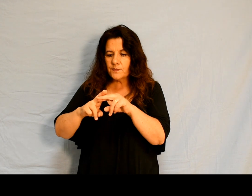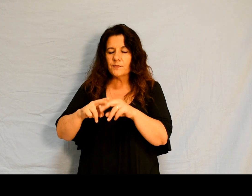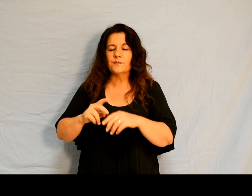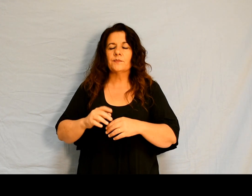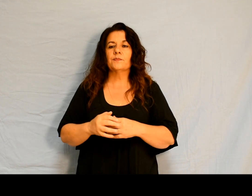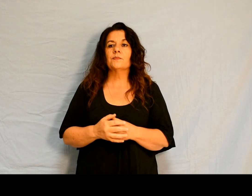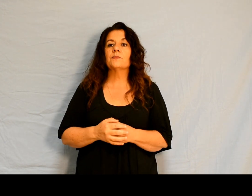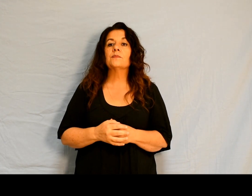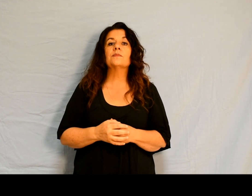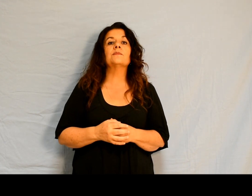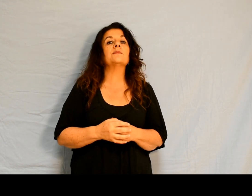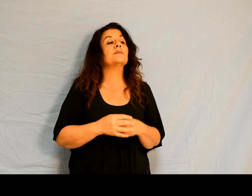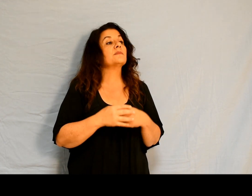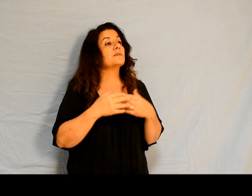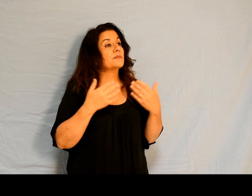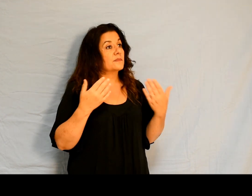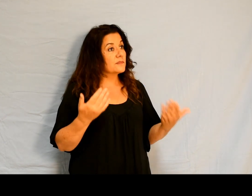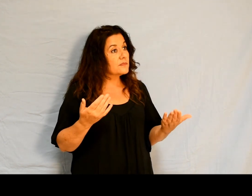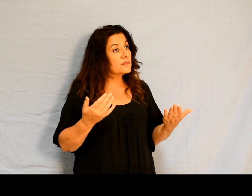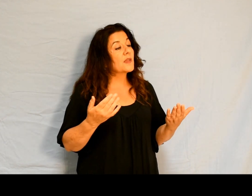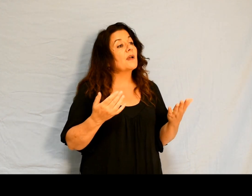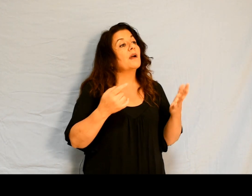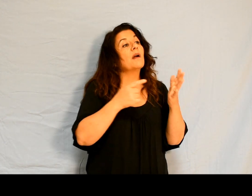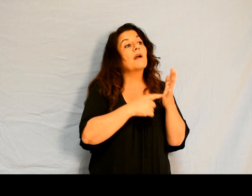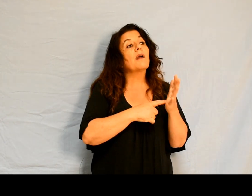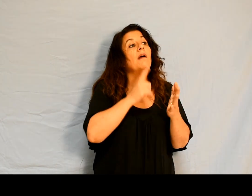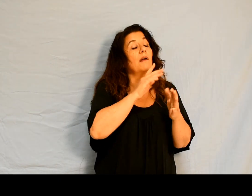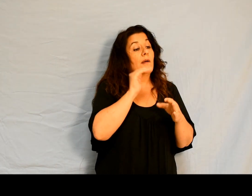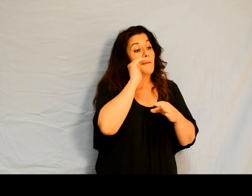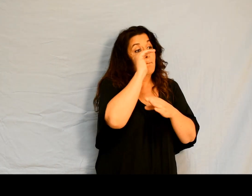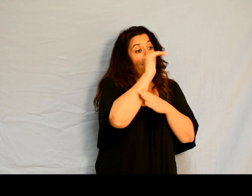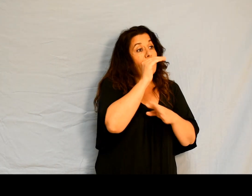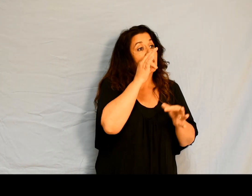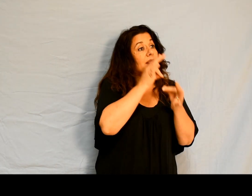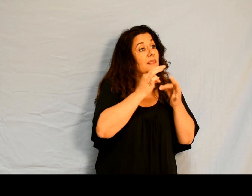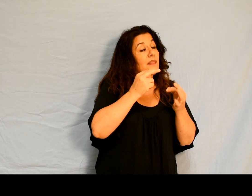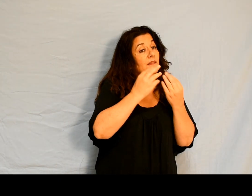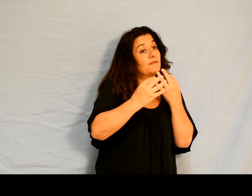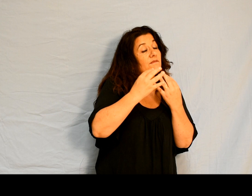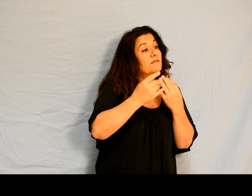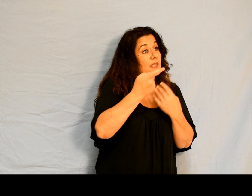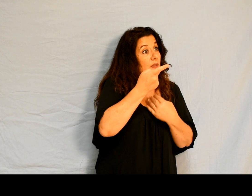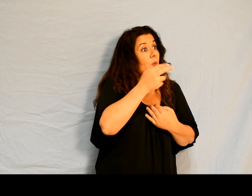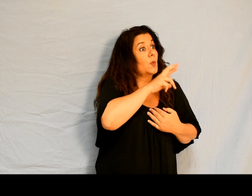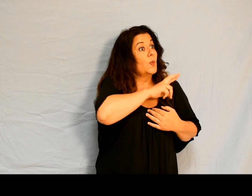Eh bien, quand le maître de la vigne viendra, que fera-t-il à ses vignerons?